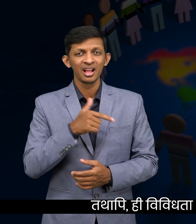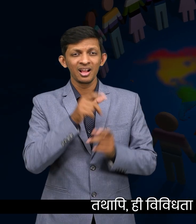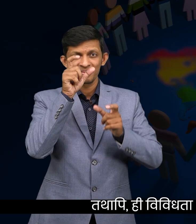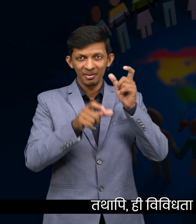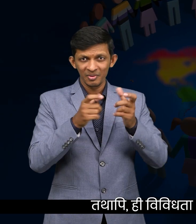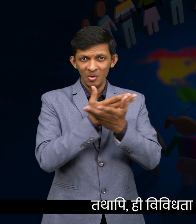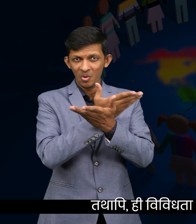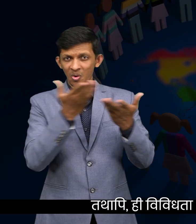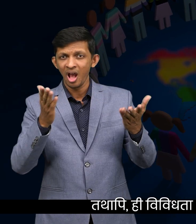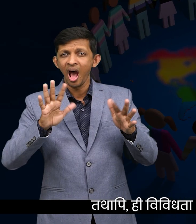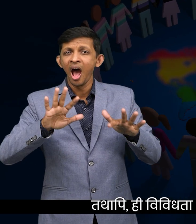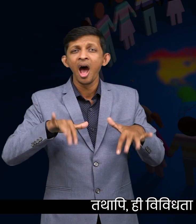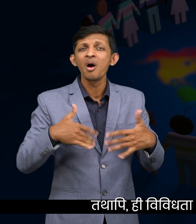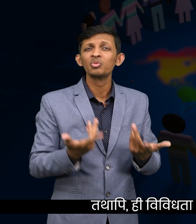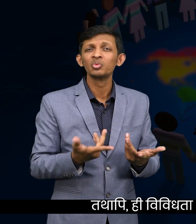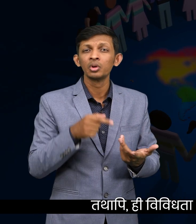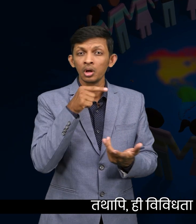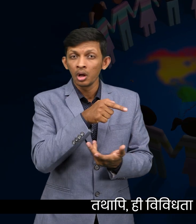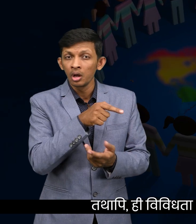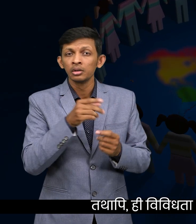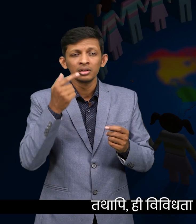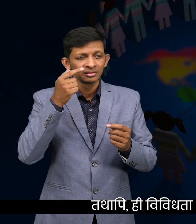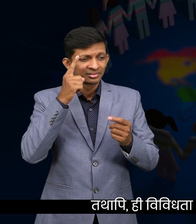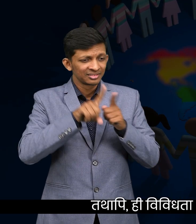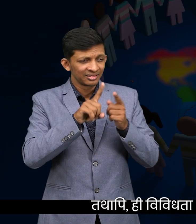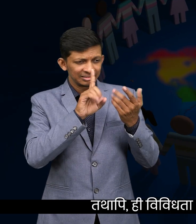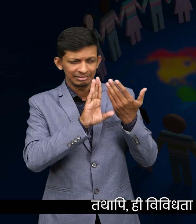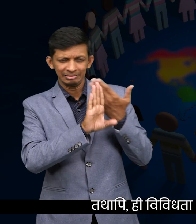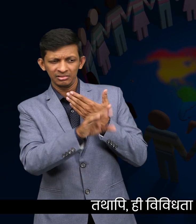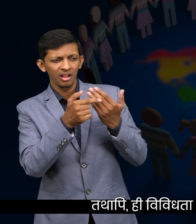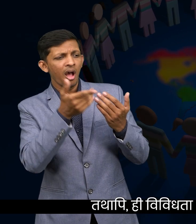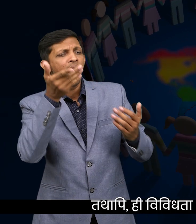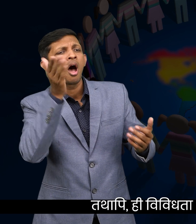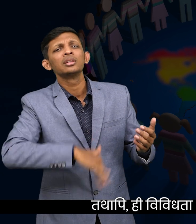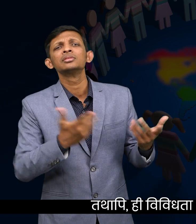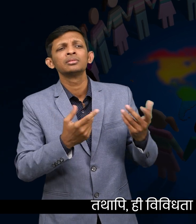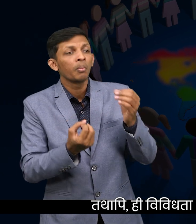तथापि ही विविधता भेदभावाचे कारण देखील असू शकते.